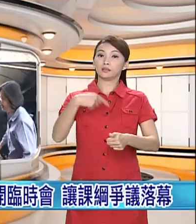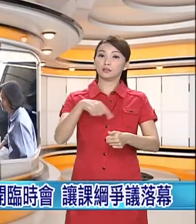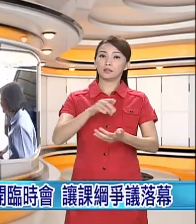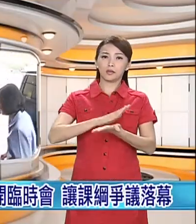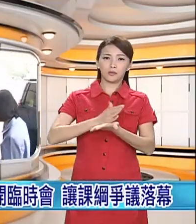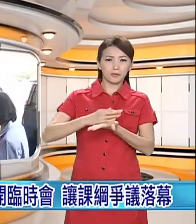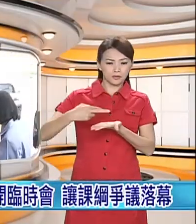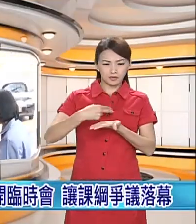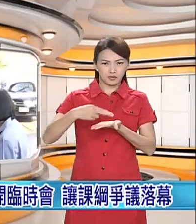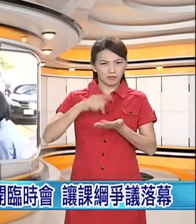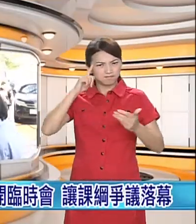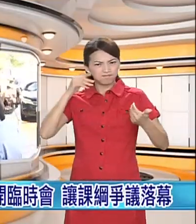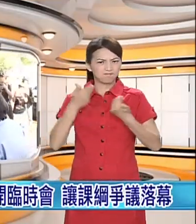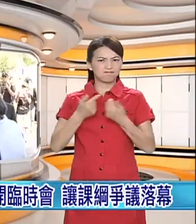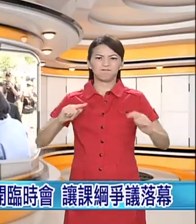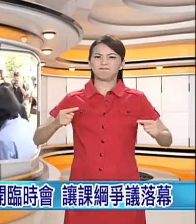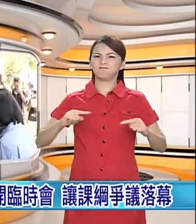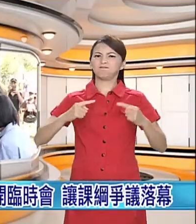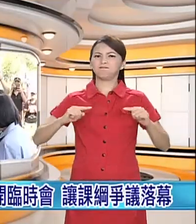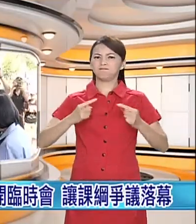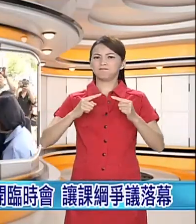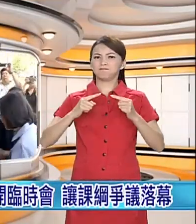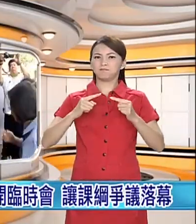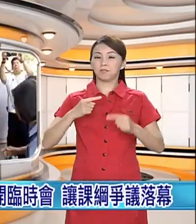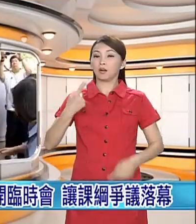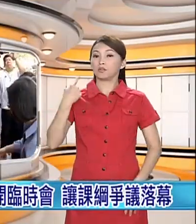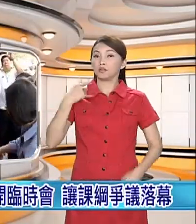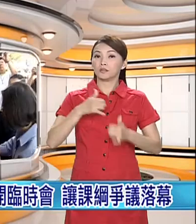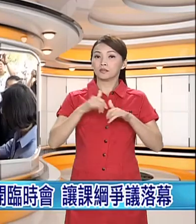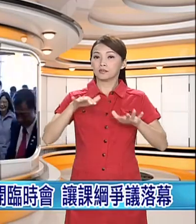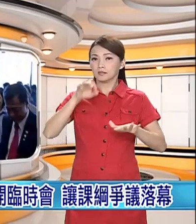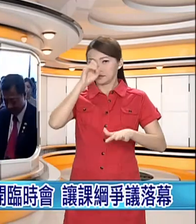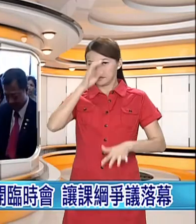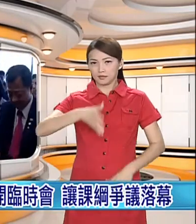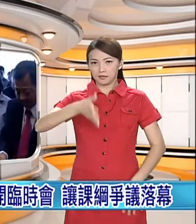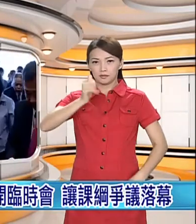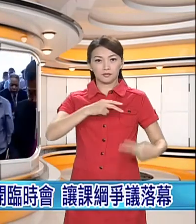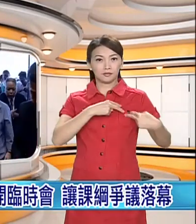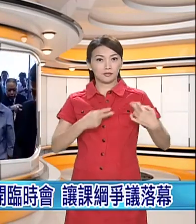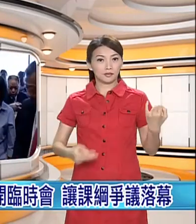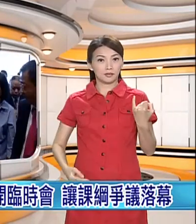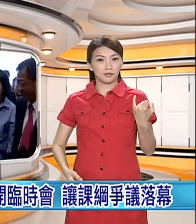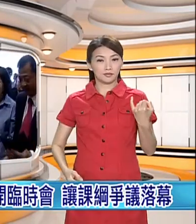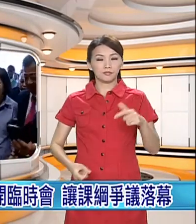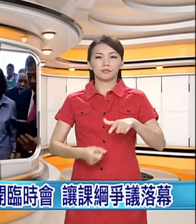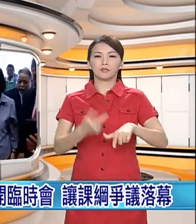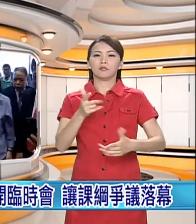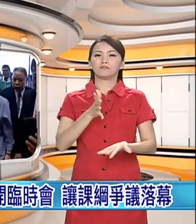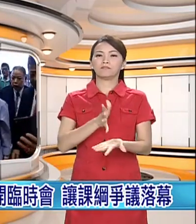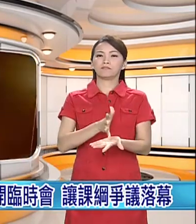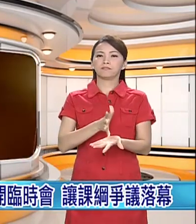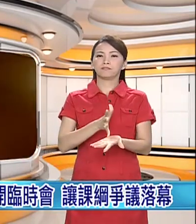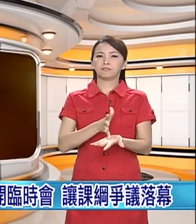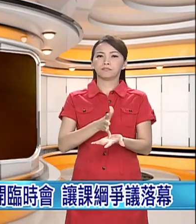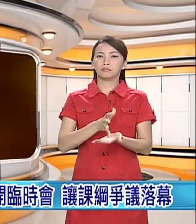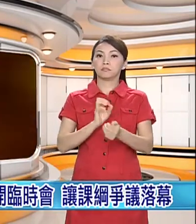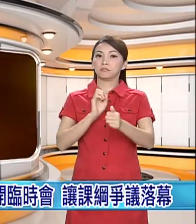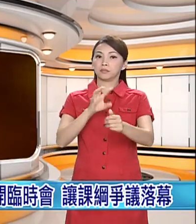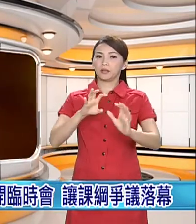面对反课纲的争议，昨天民进党主席蔡英文公开向国民党主席朱